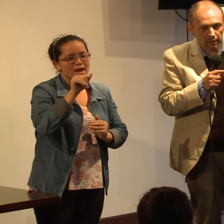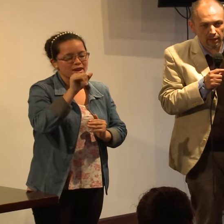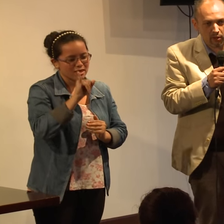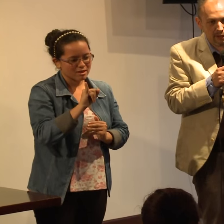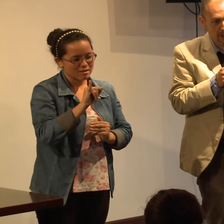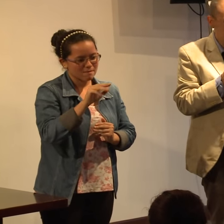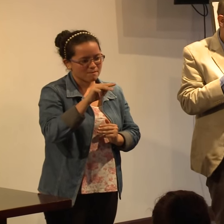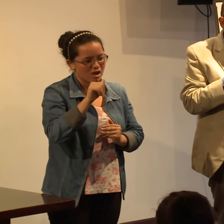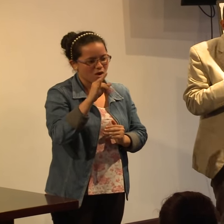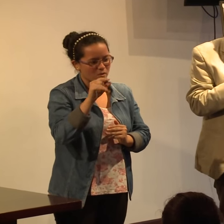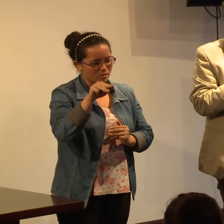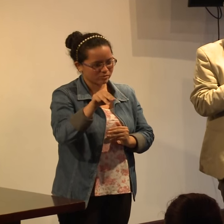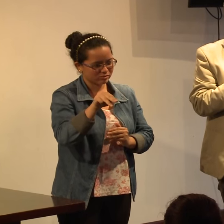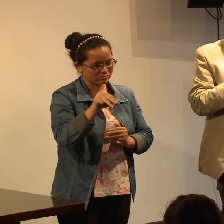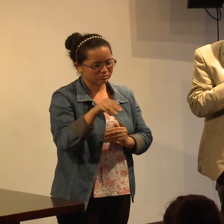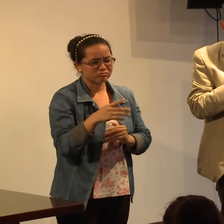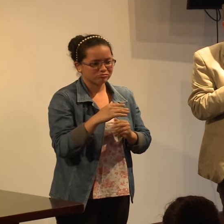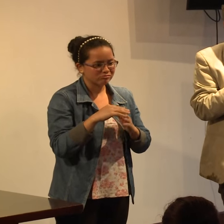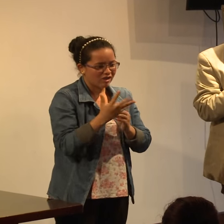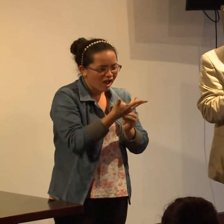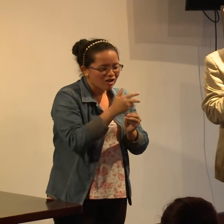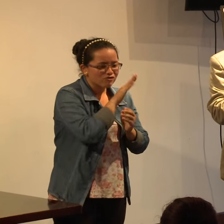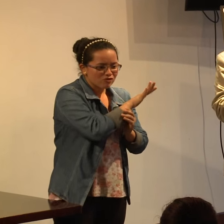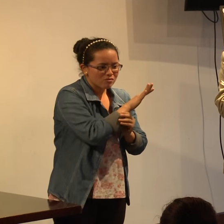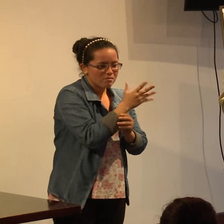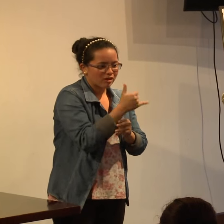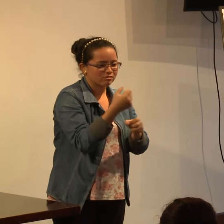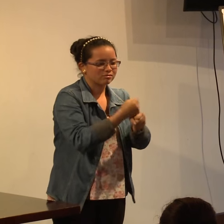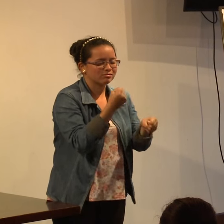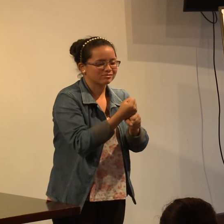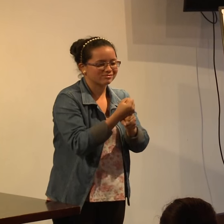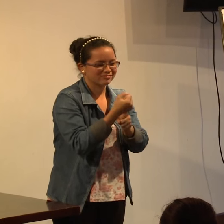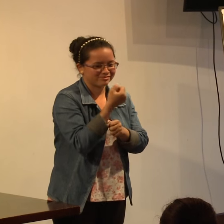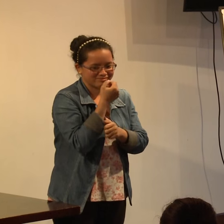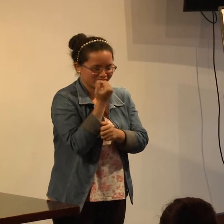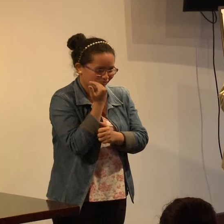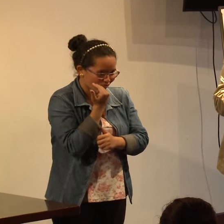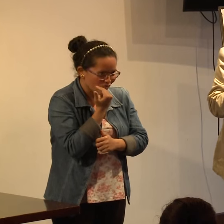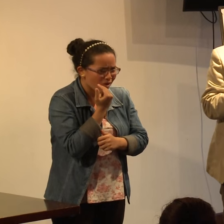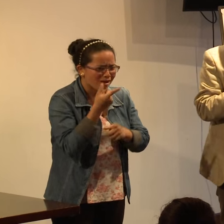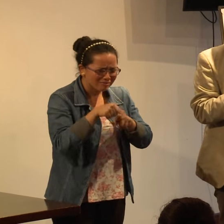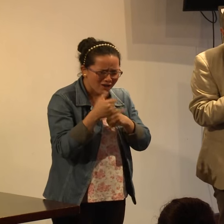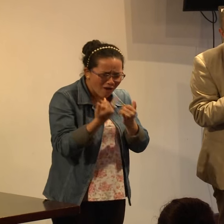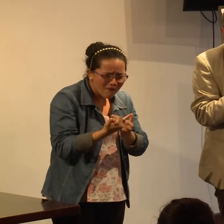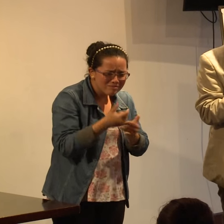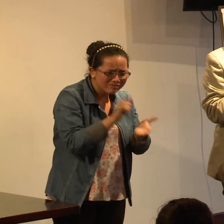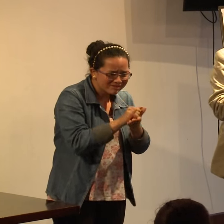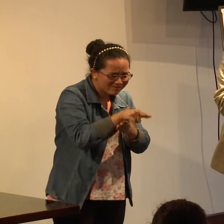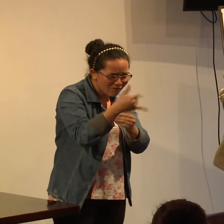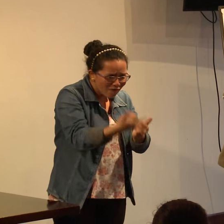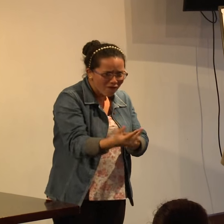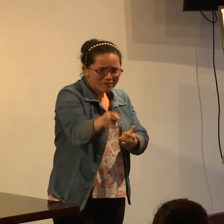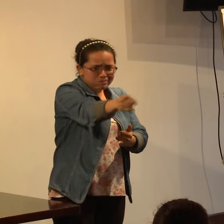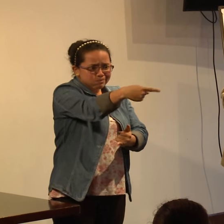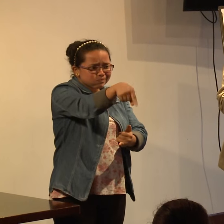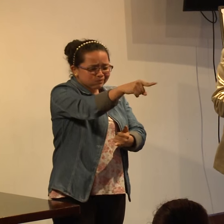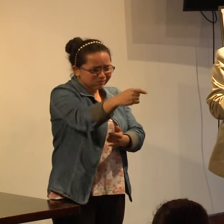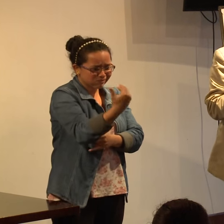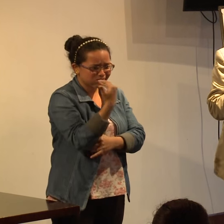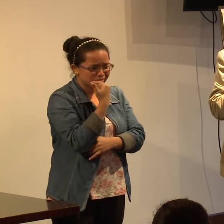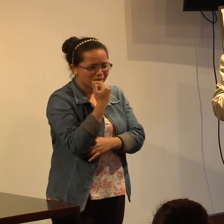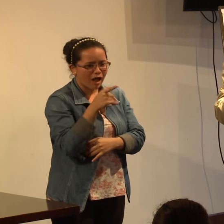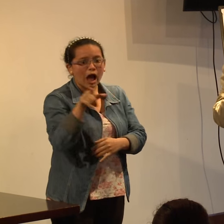jefe del departamento de artes y trabajo solo con mujeres. Y me parece muy curioso que aquí también sean solo mujeres. Entonces, no.